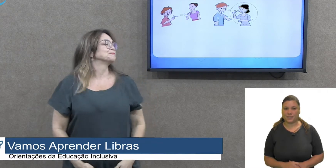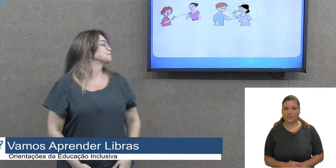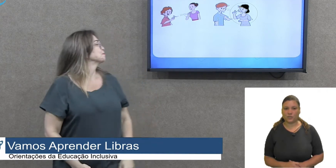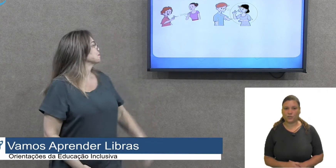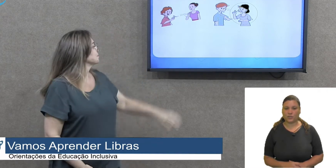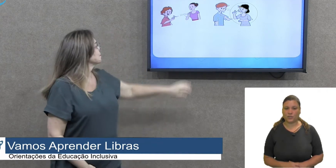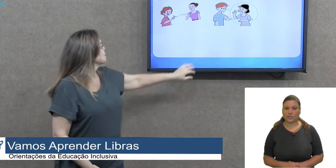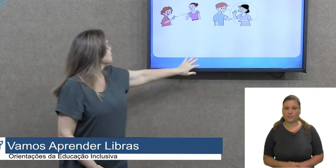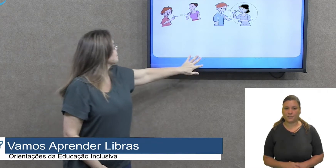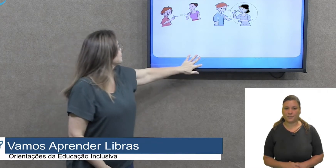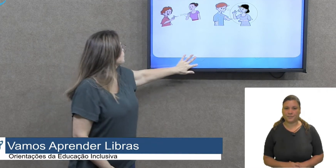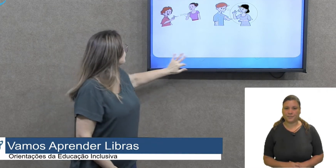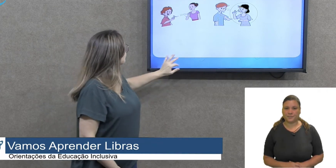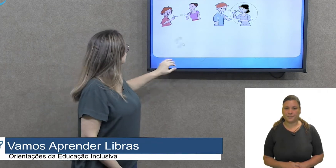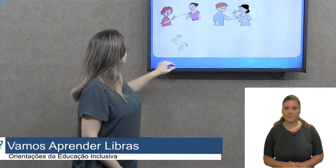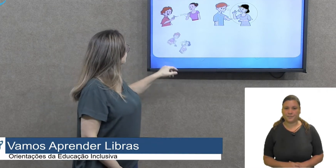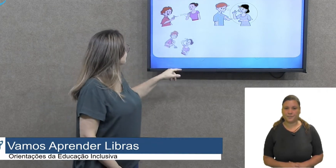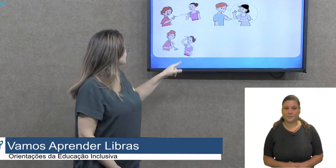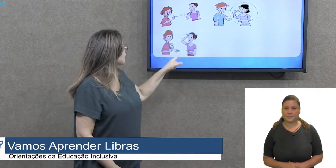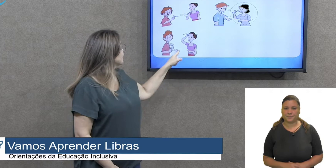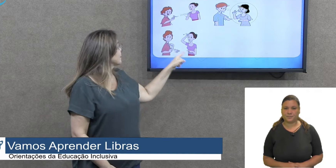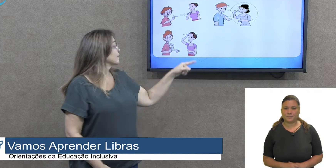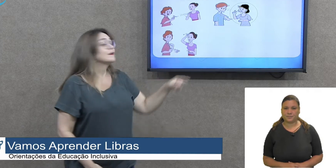ela está fazendo a datilologia.